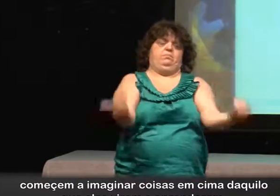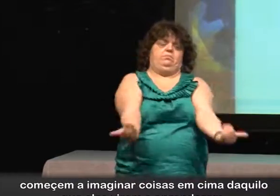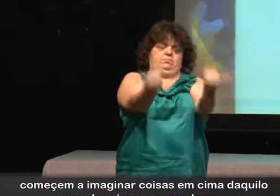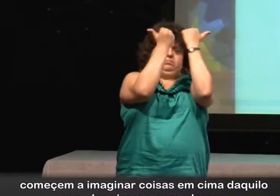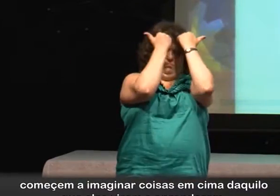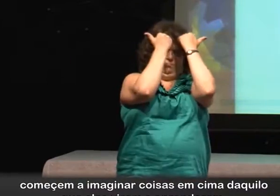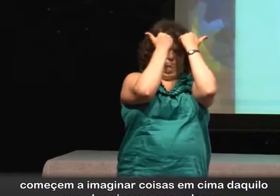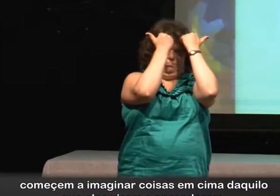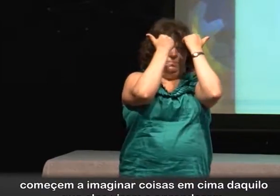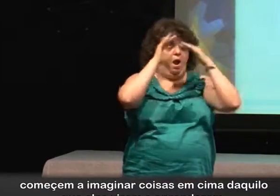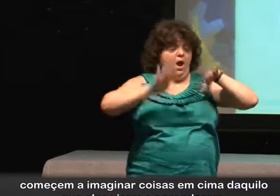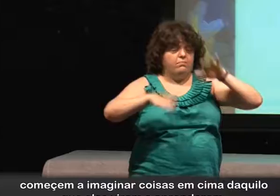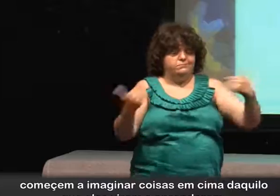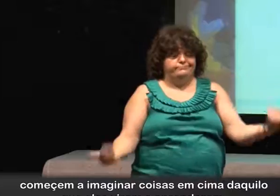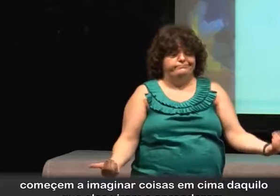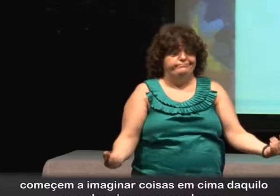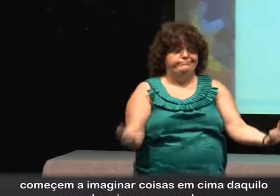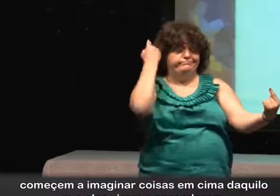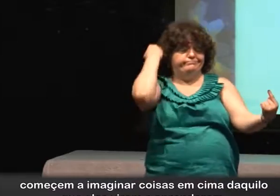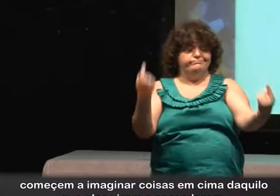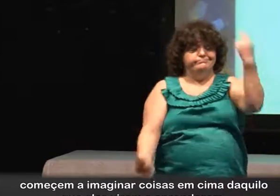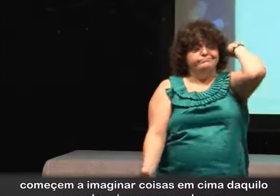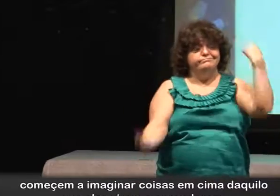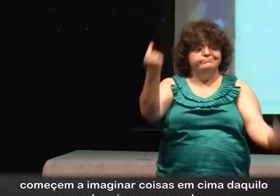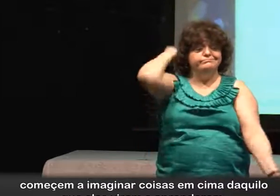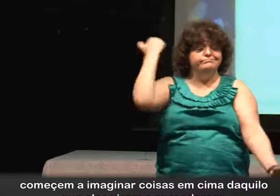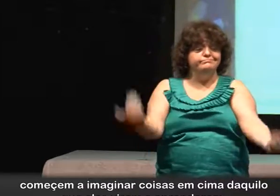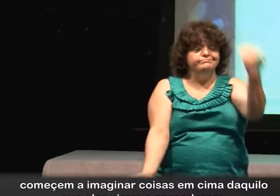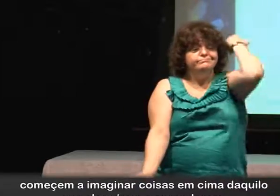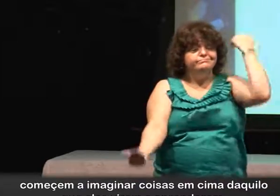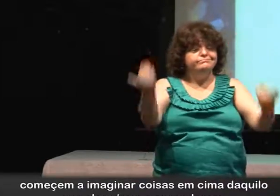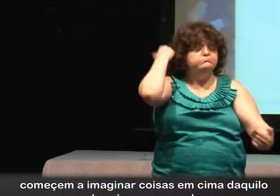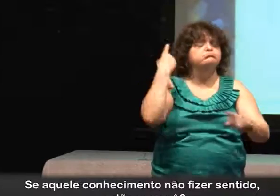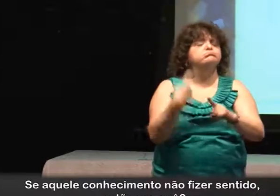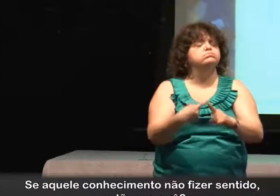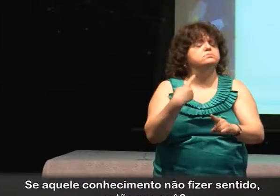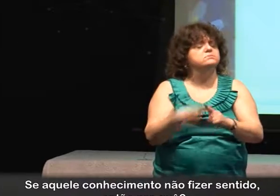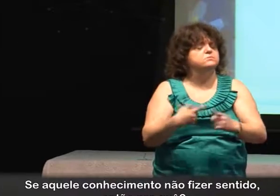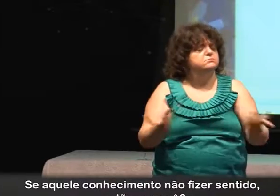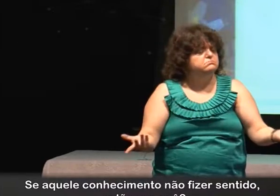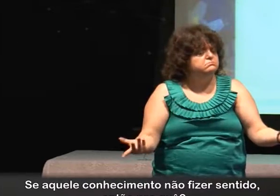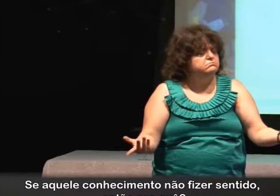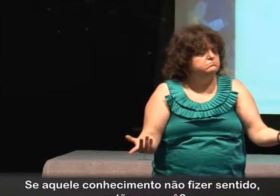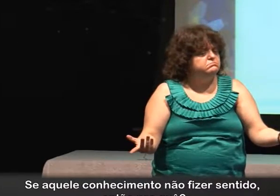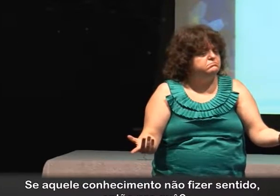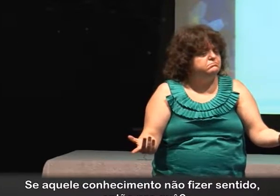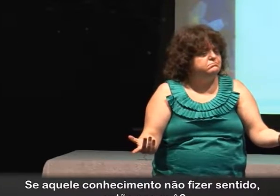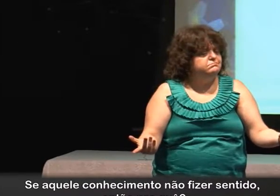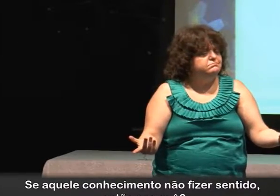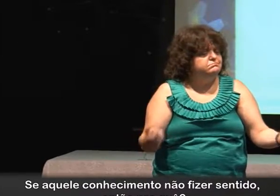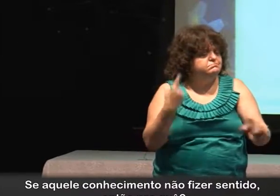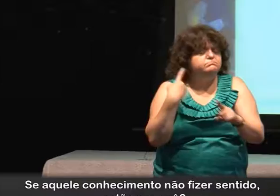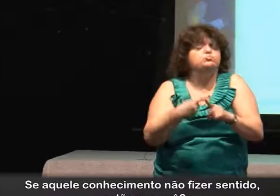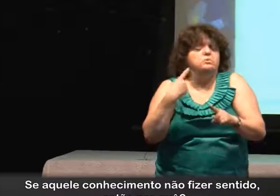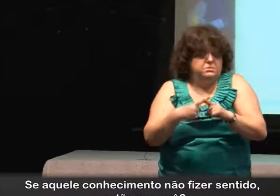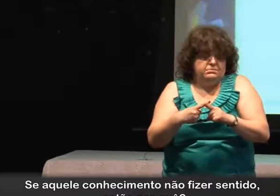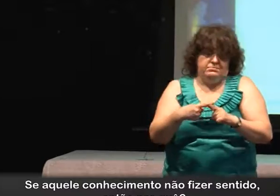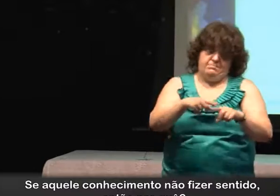a imaginar coisas em cima daquilo que elas viram e aprenderam. Se aquele conhecimento não fizer sentido, para quê?